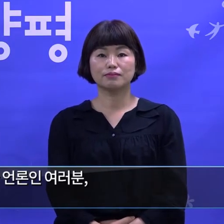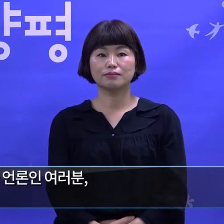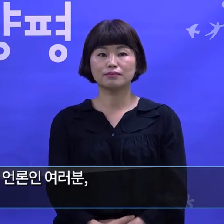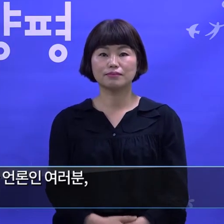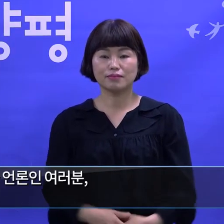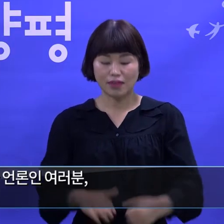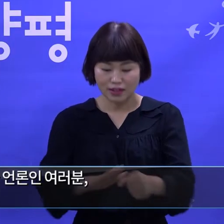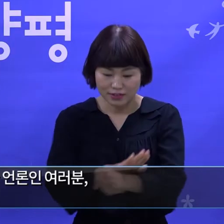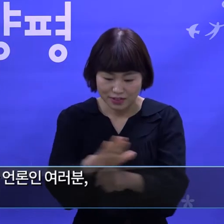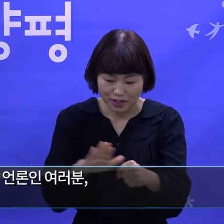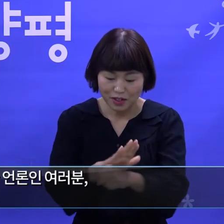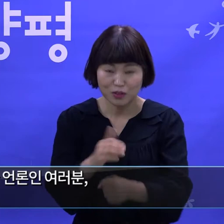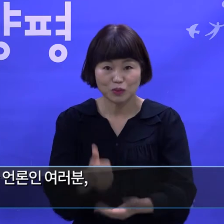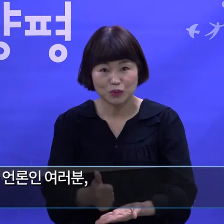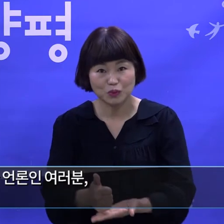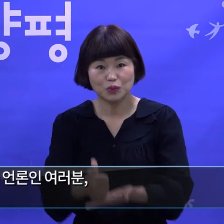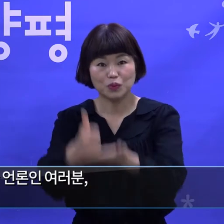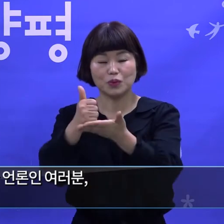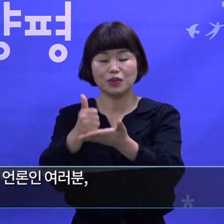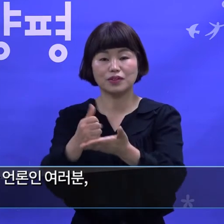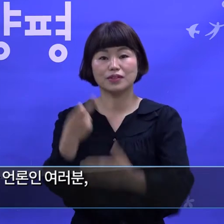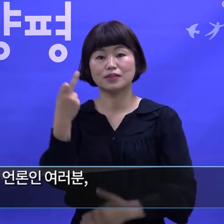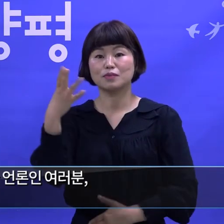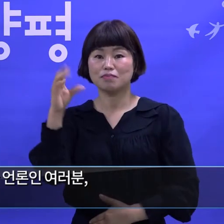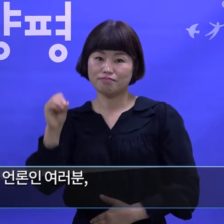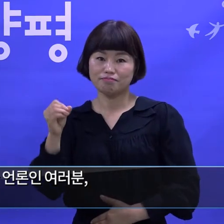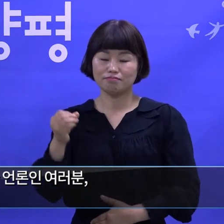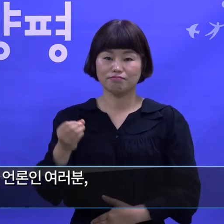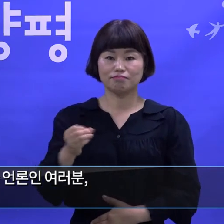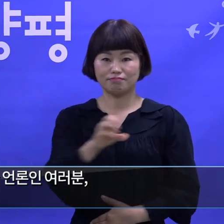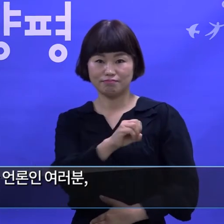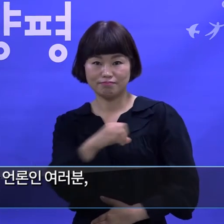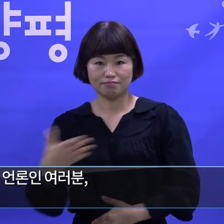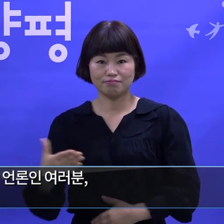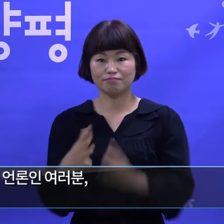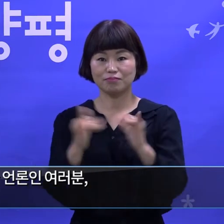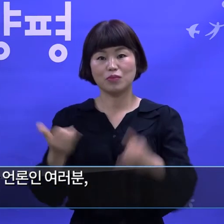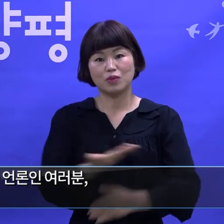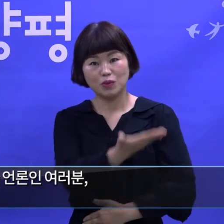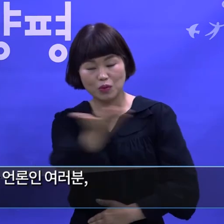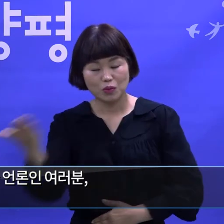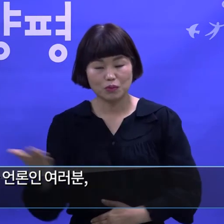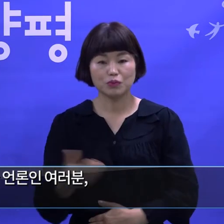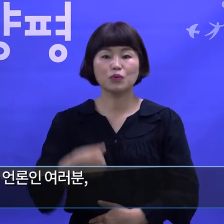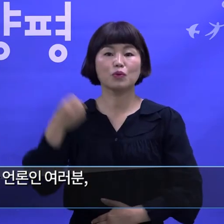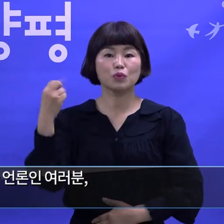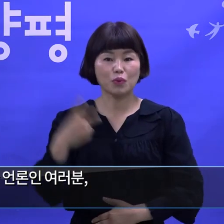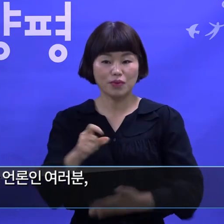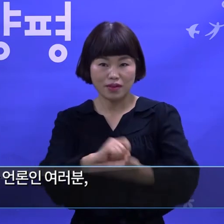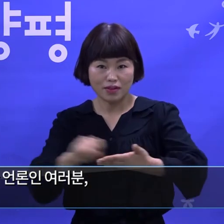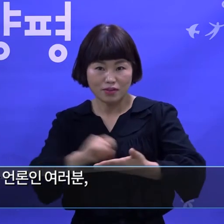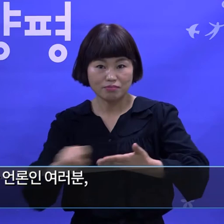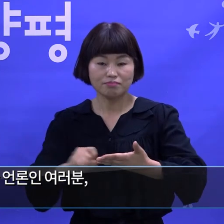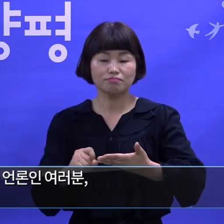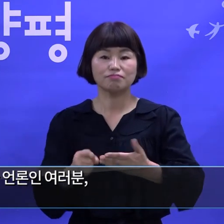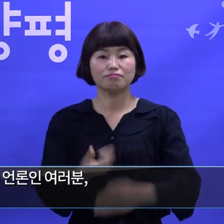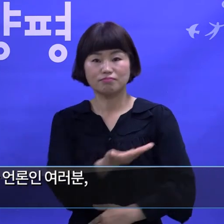사랑하고 존경하는 12만 양평 군민 여러분과 언론인 여러분,